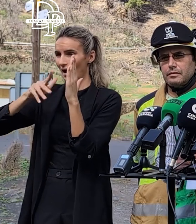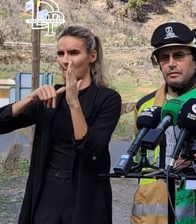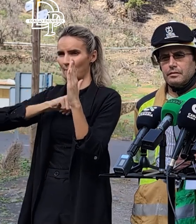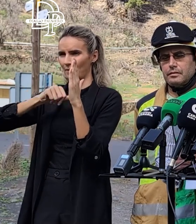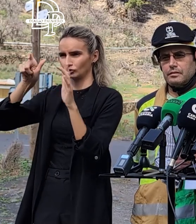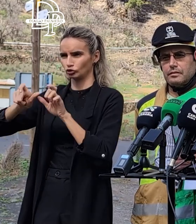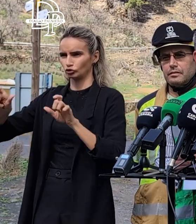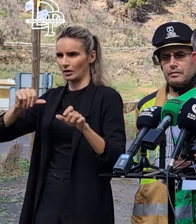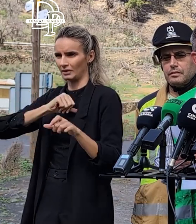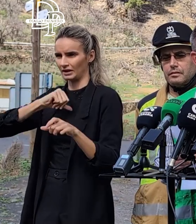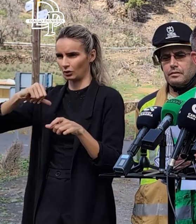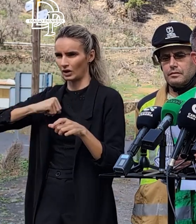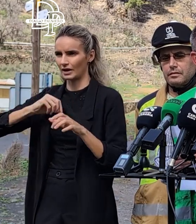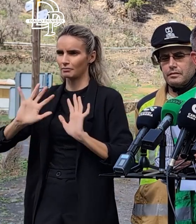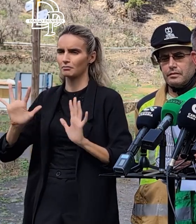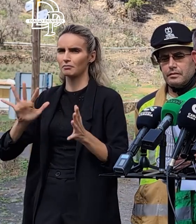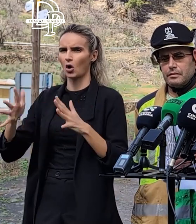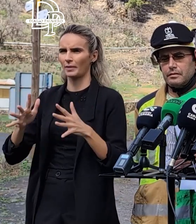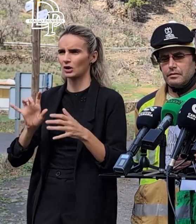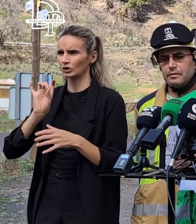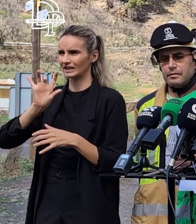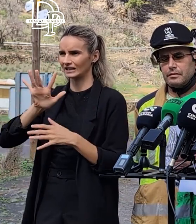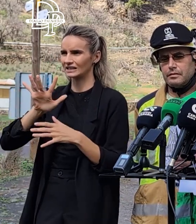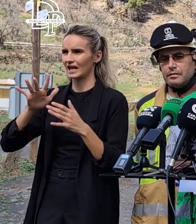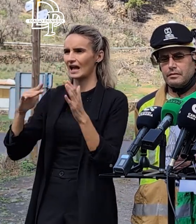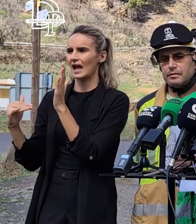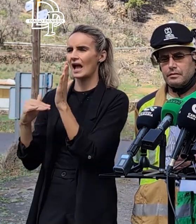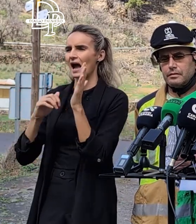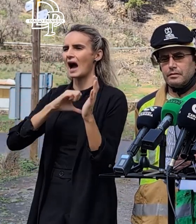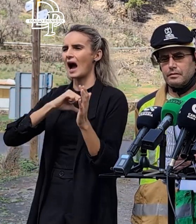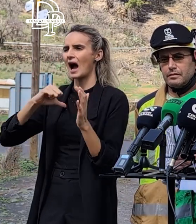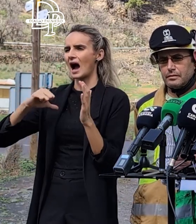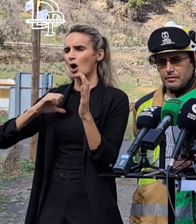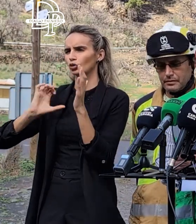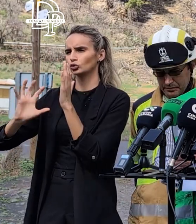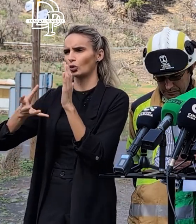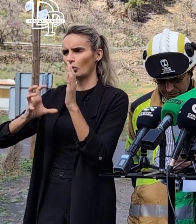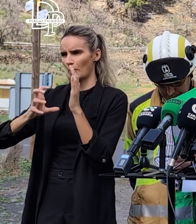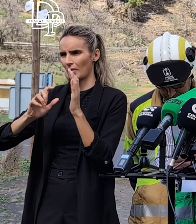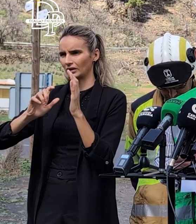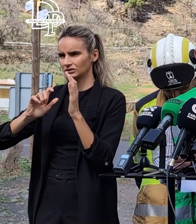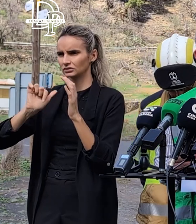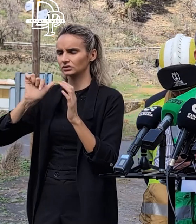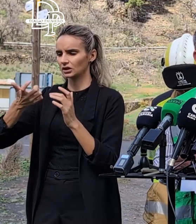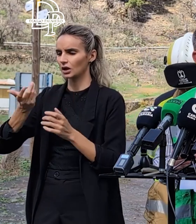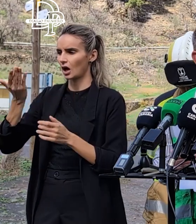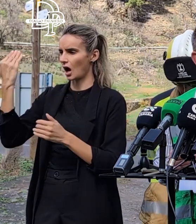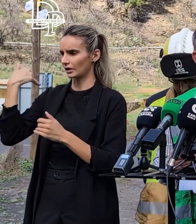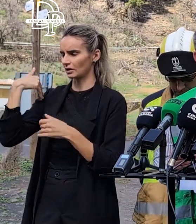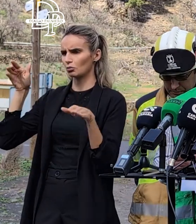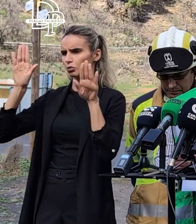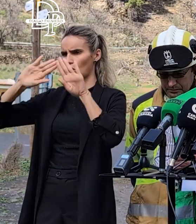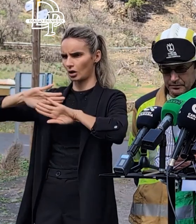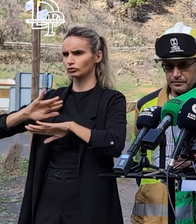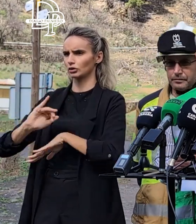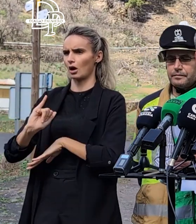autobombas y cubas más que anoche las teníamos a disposición.